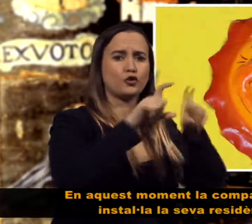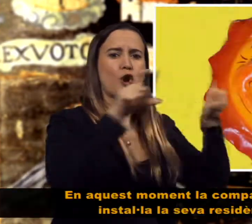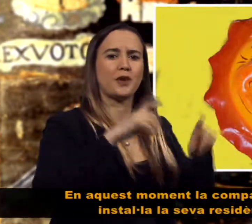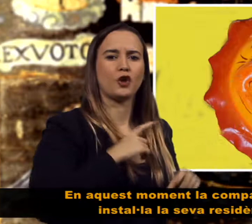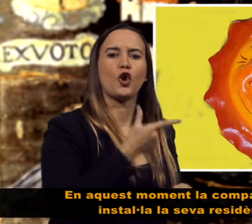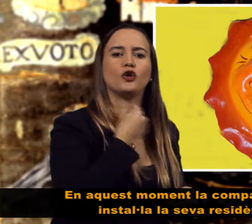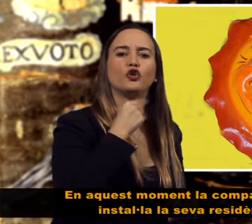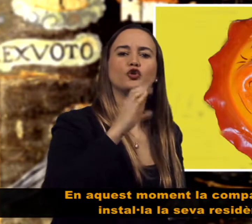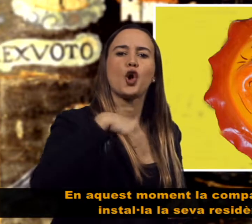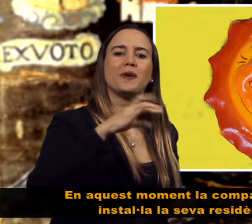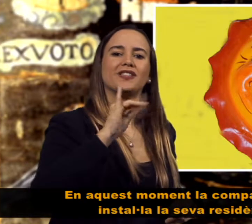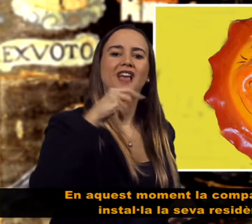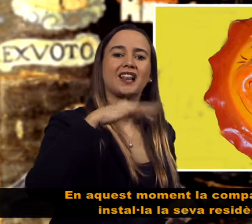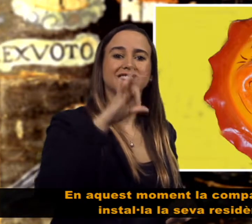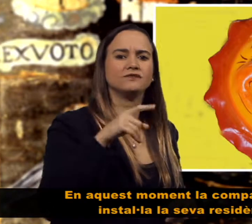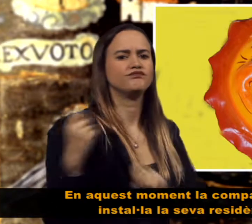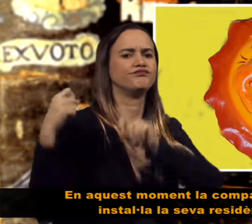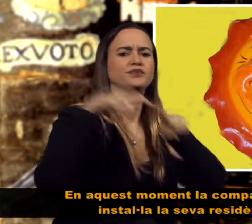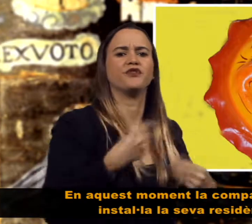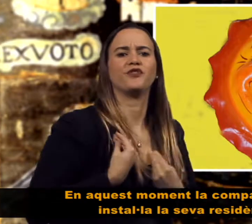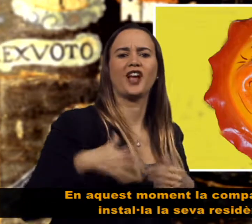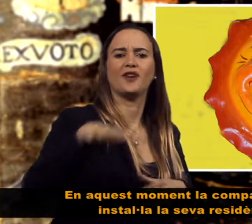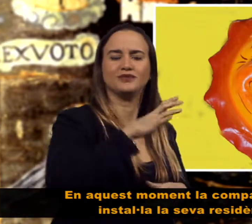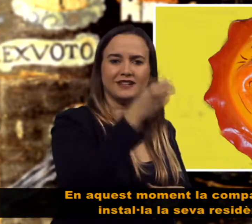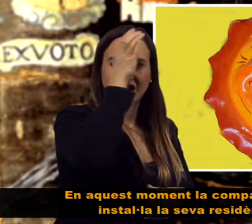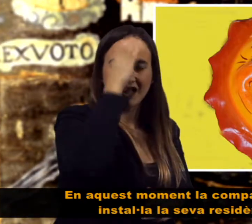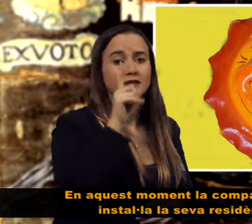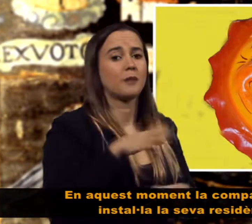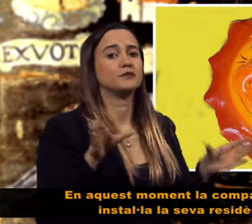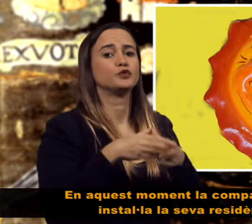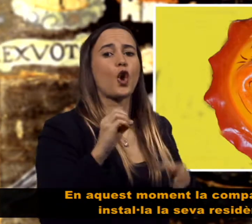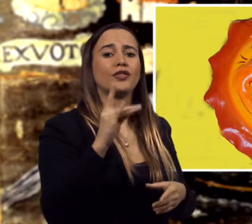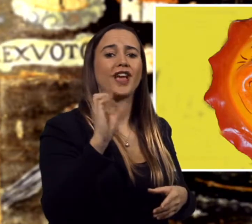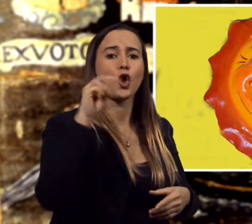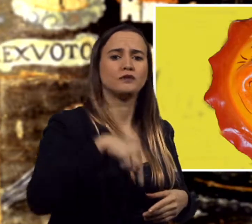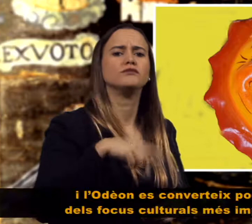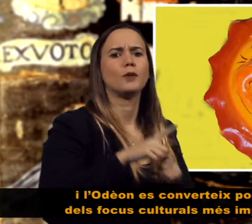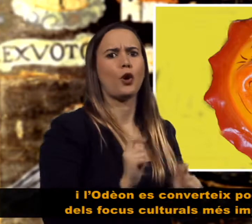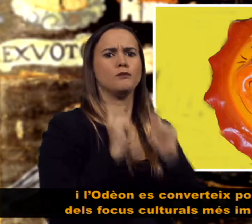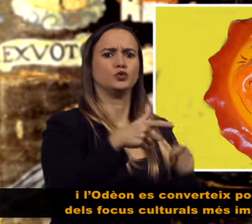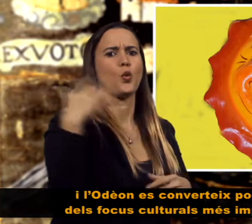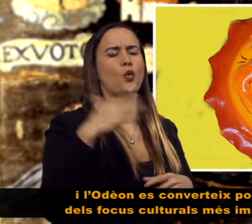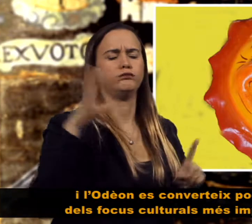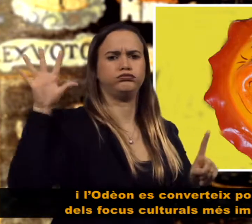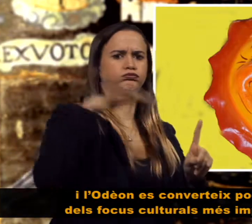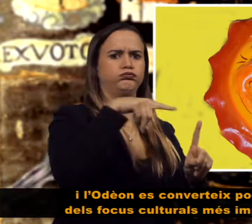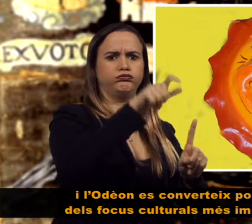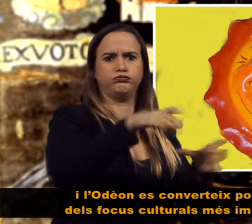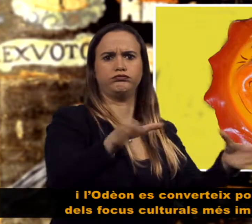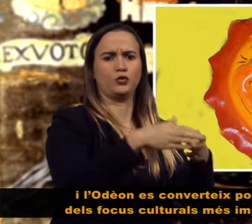En aquest moment, la companyia Comediants instal·la la seva residència a Canet i l'Odèon es converteix poc després en un dels